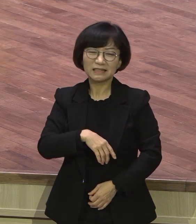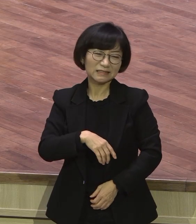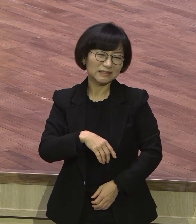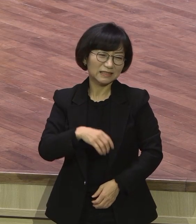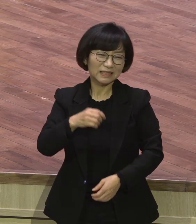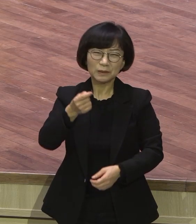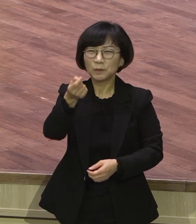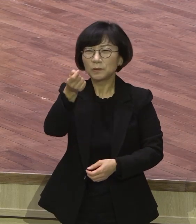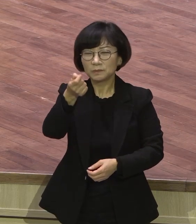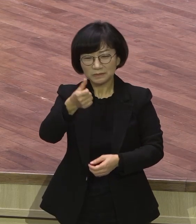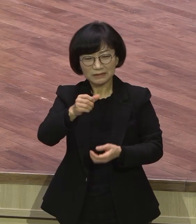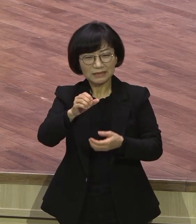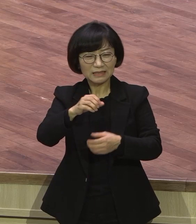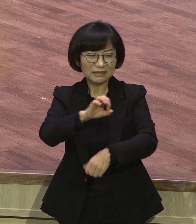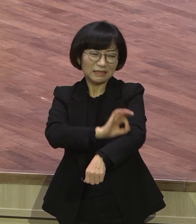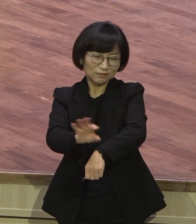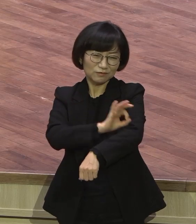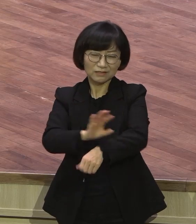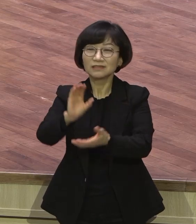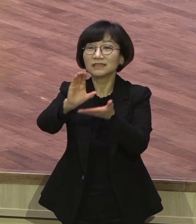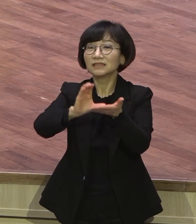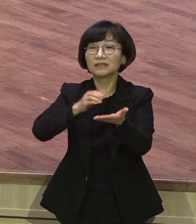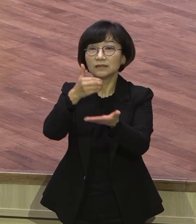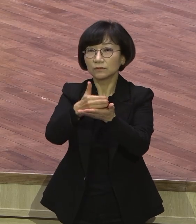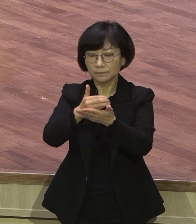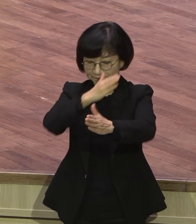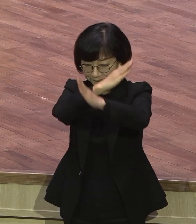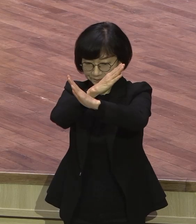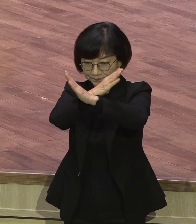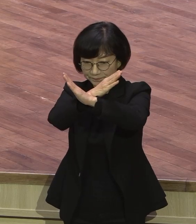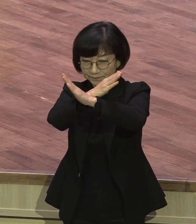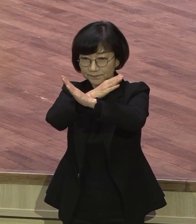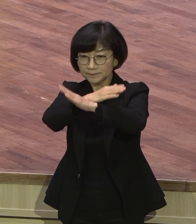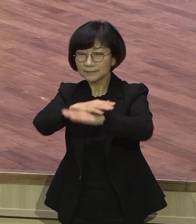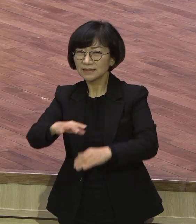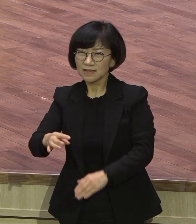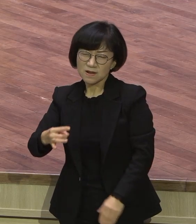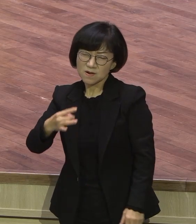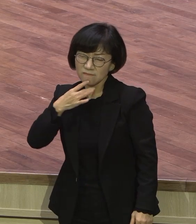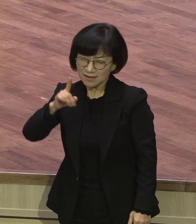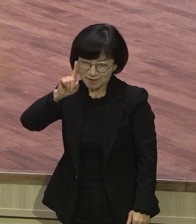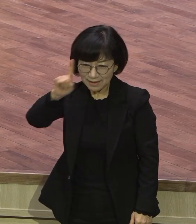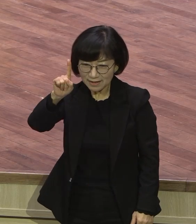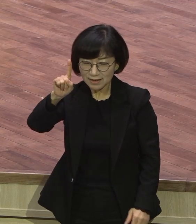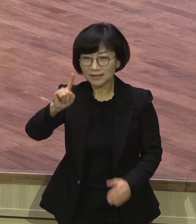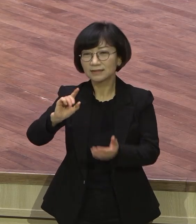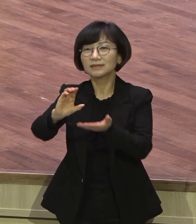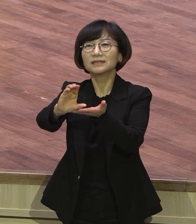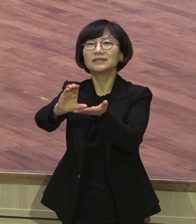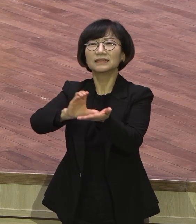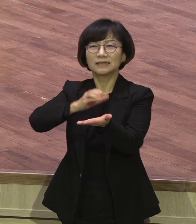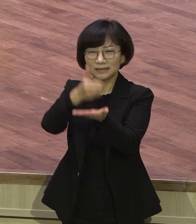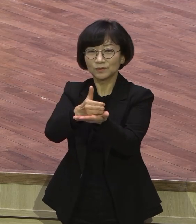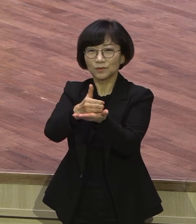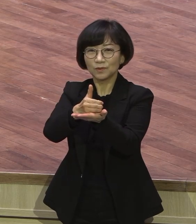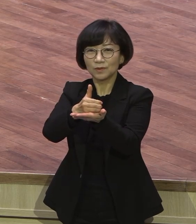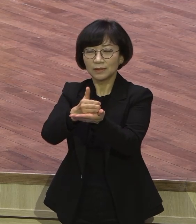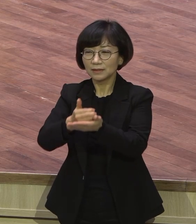죽어 천당가야지 그게 아니에요. 그래가지고는 절대로 영육관에 성공할 수 없어요. 오직